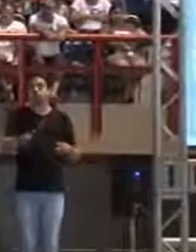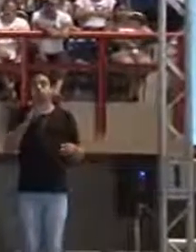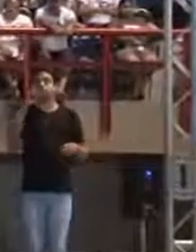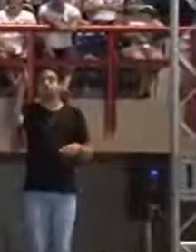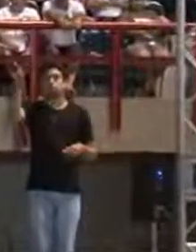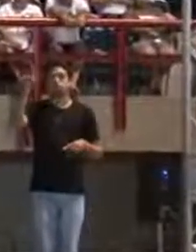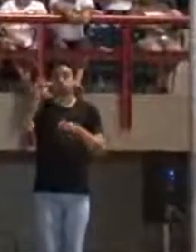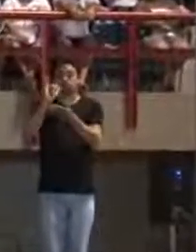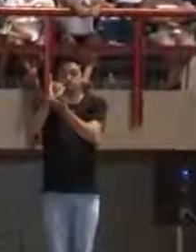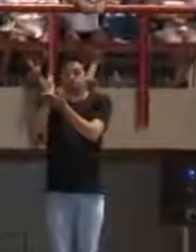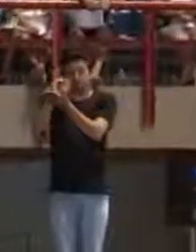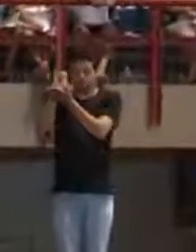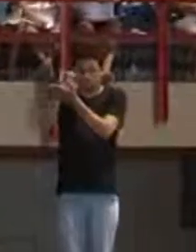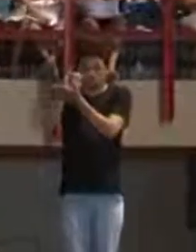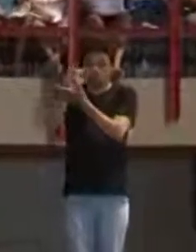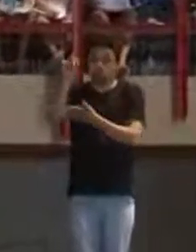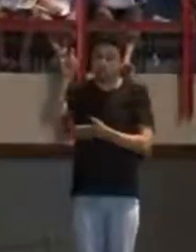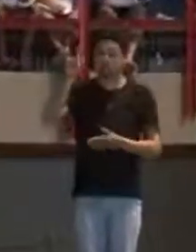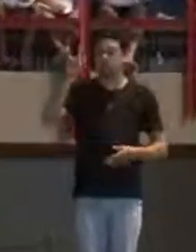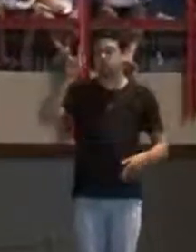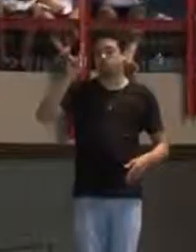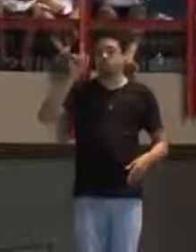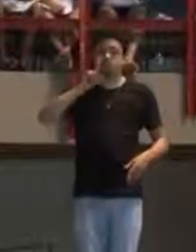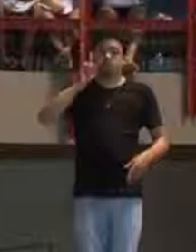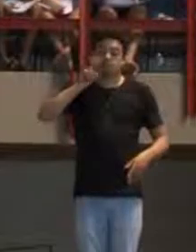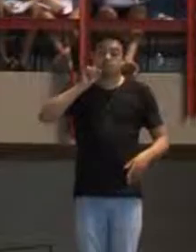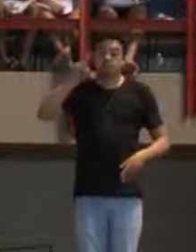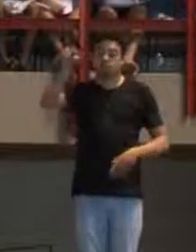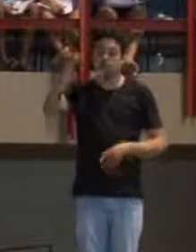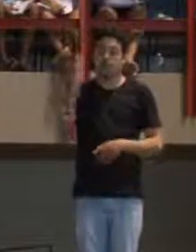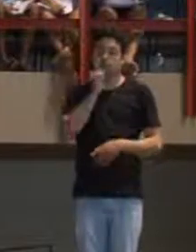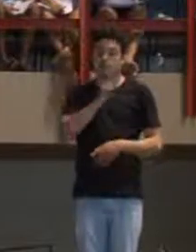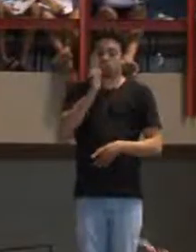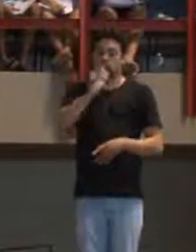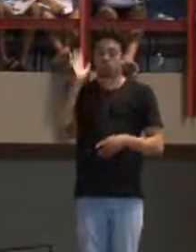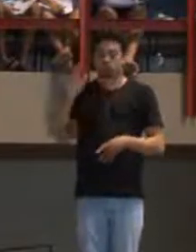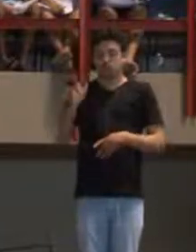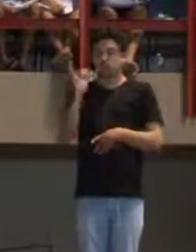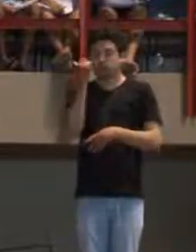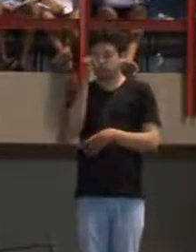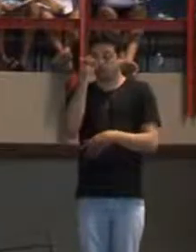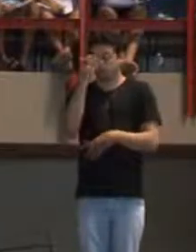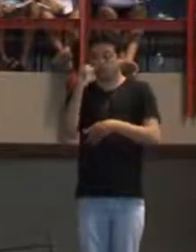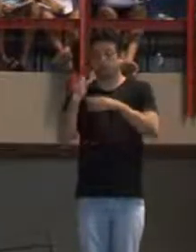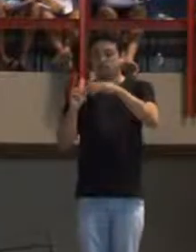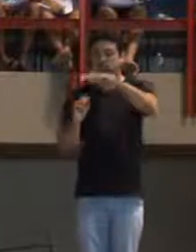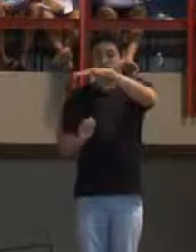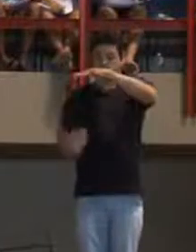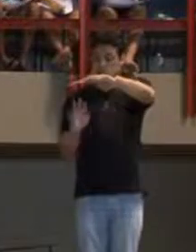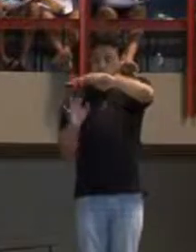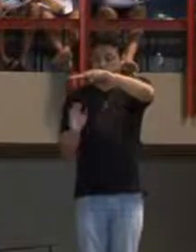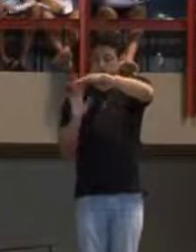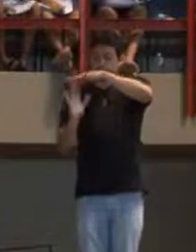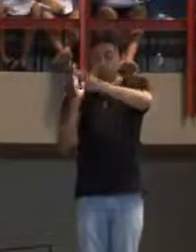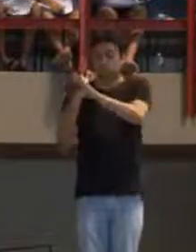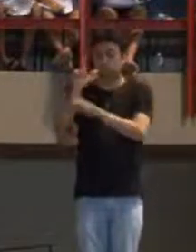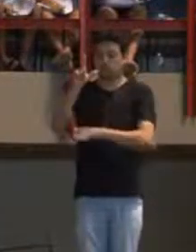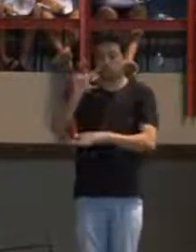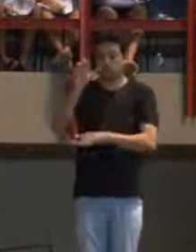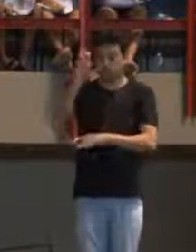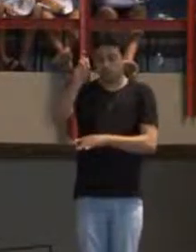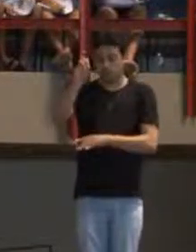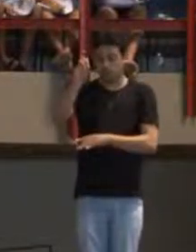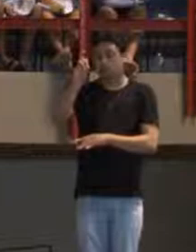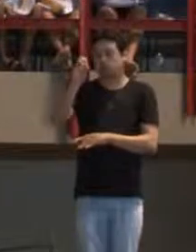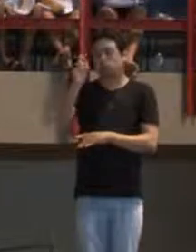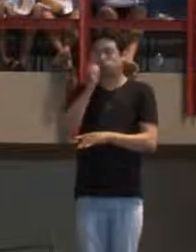Los Angeles, nos Estados Unidos, eles conseguem produzir uma grande quantidade de gás natural a partir do lixo,